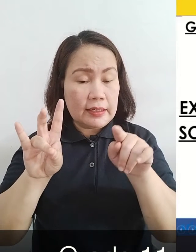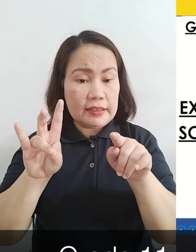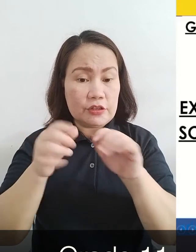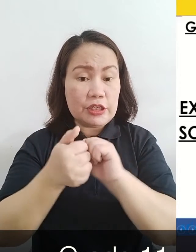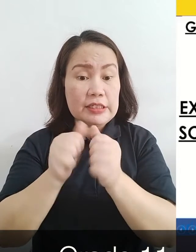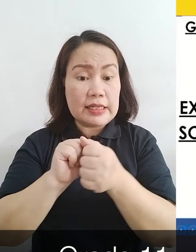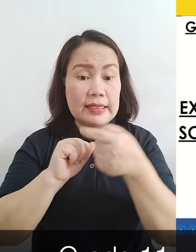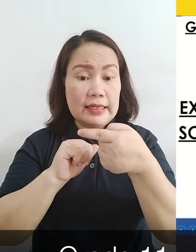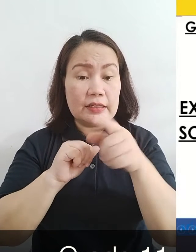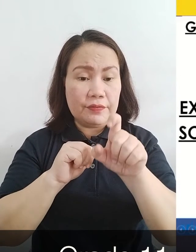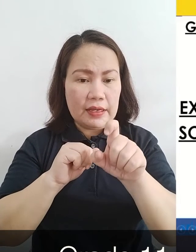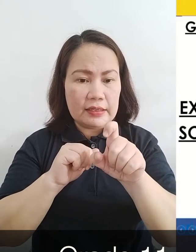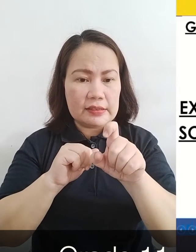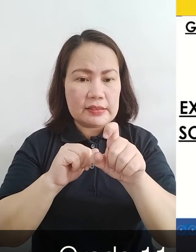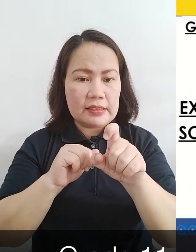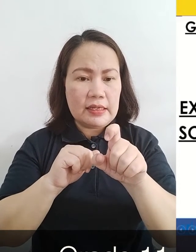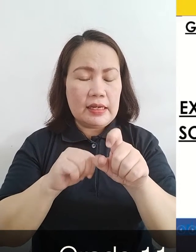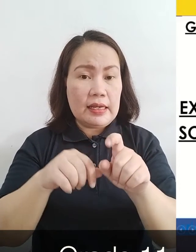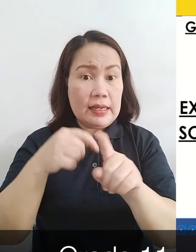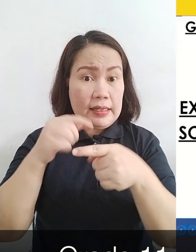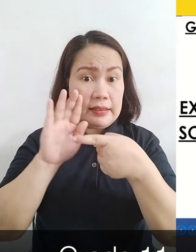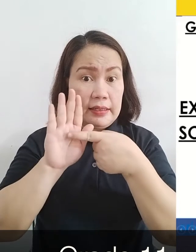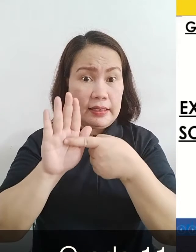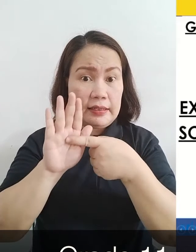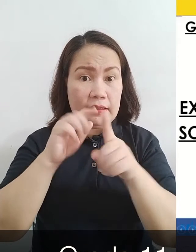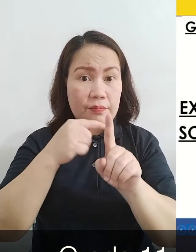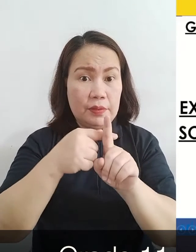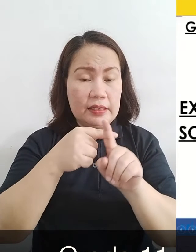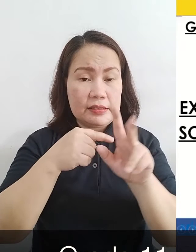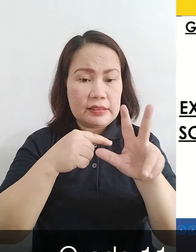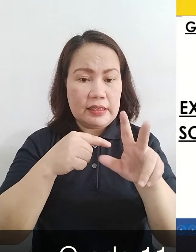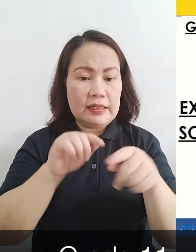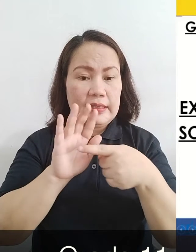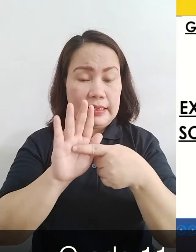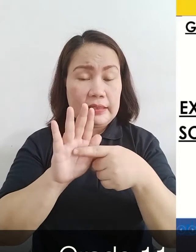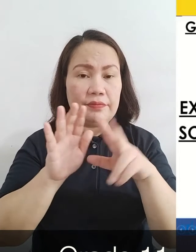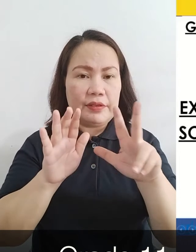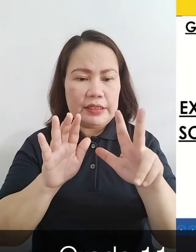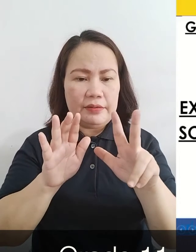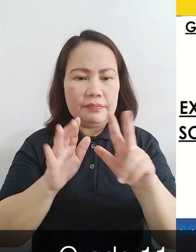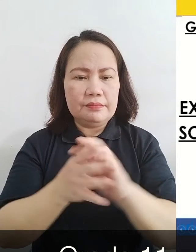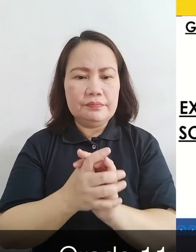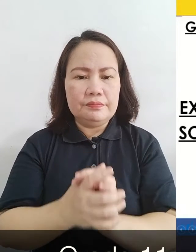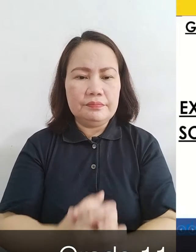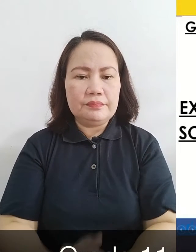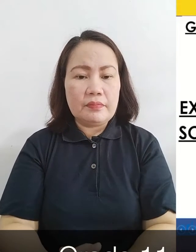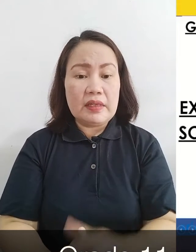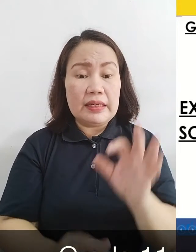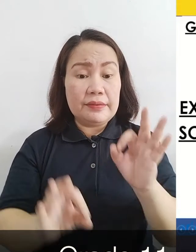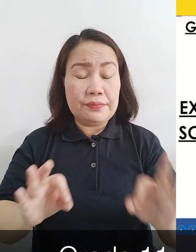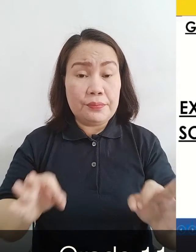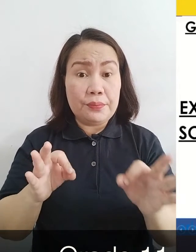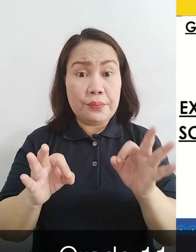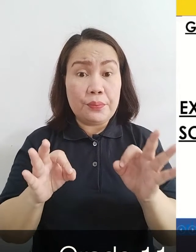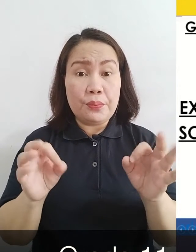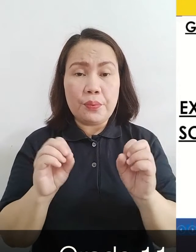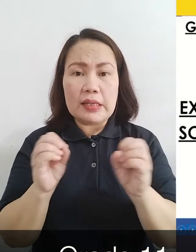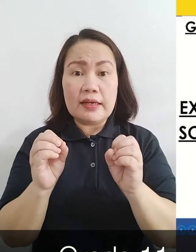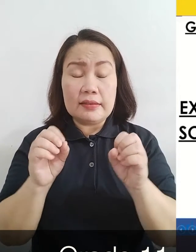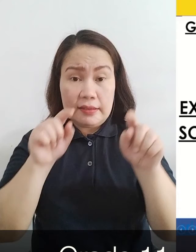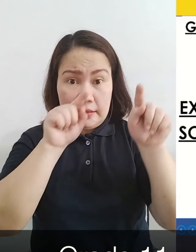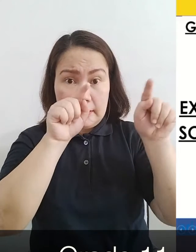x. Negative times positive 3, that is negative 3. Kasi kung wala itong open and close